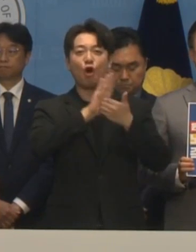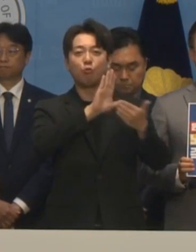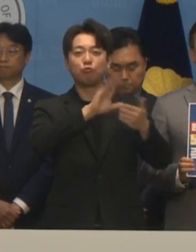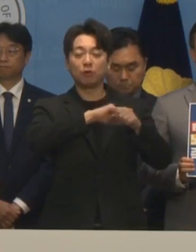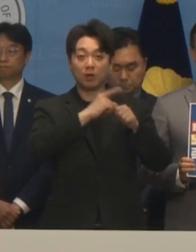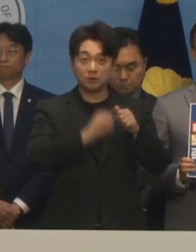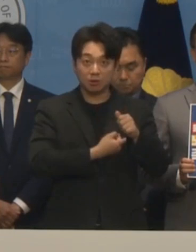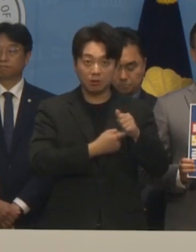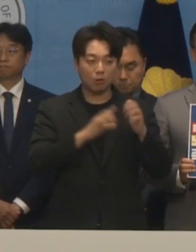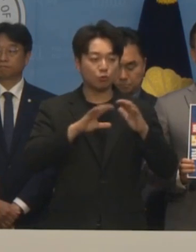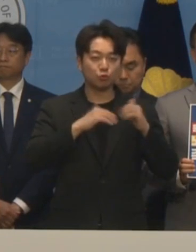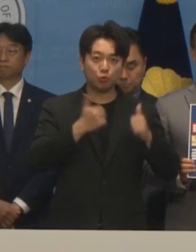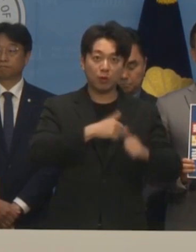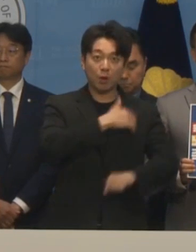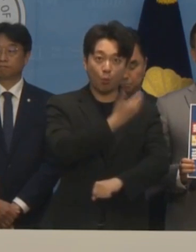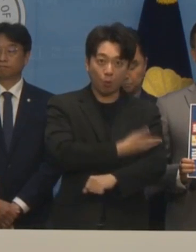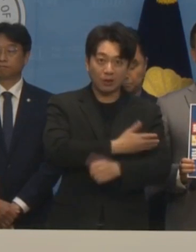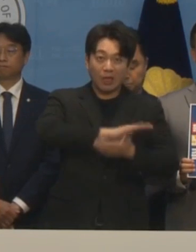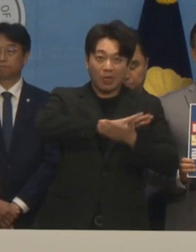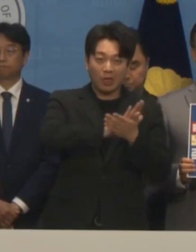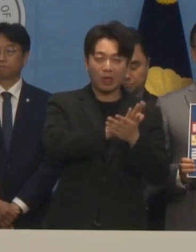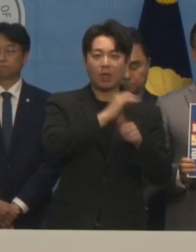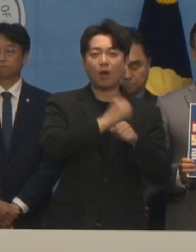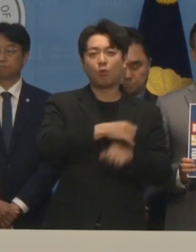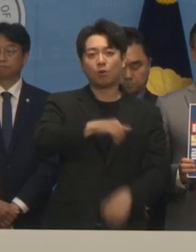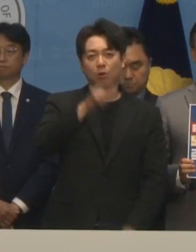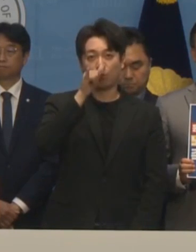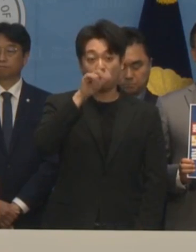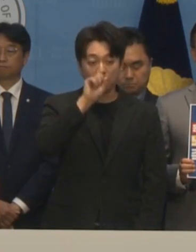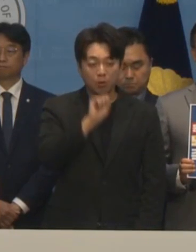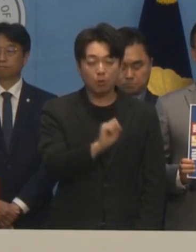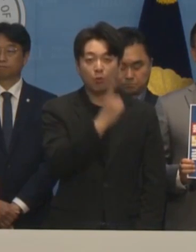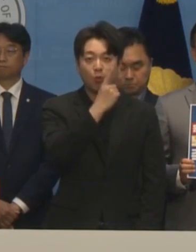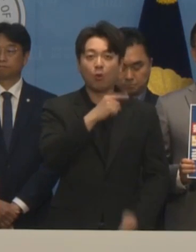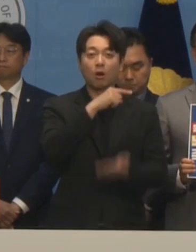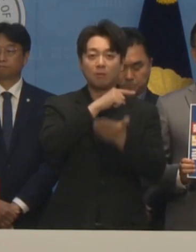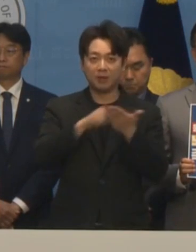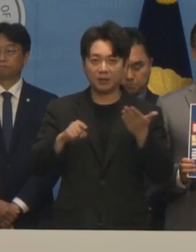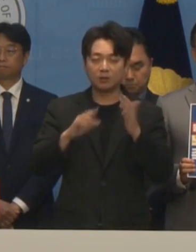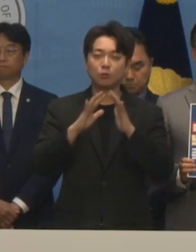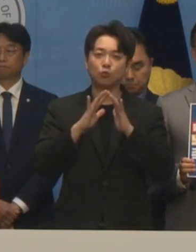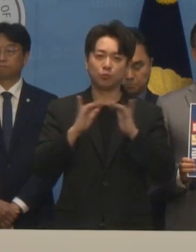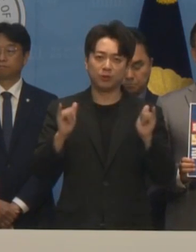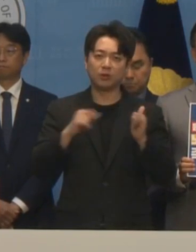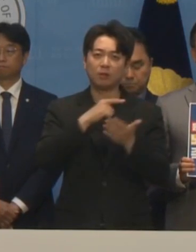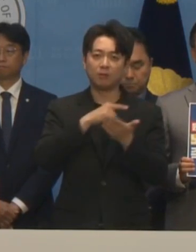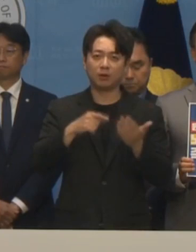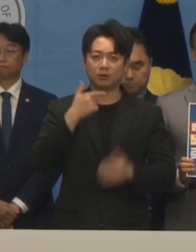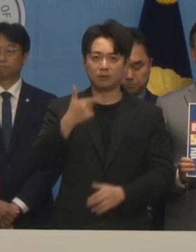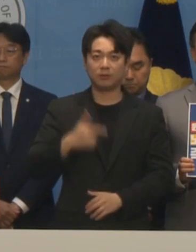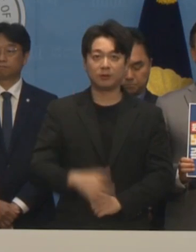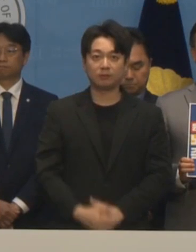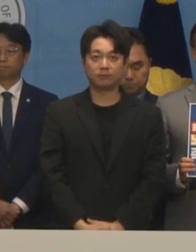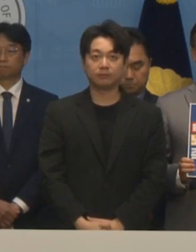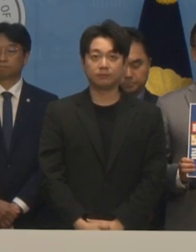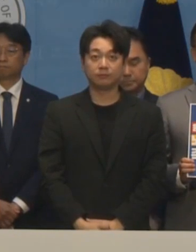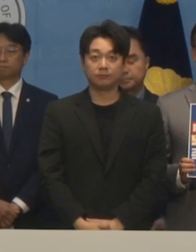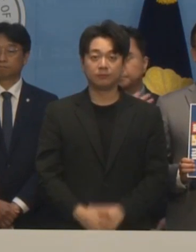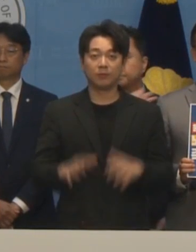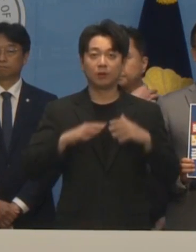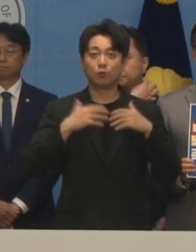무력화하고 있습니다. 그 피해는 고스란히 노동자 국민들의 몫이 되고 있습니다.